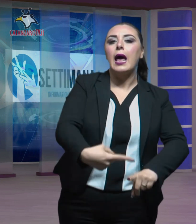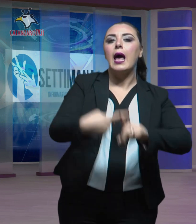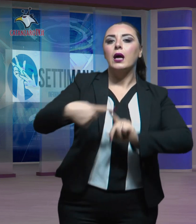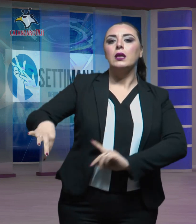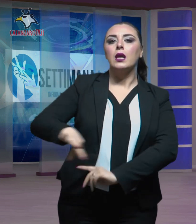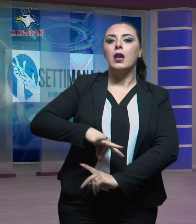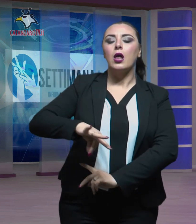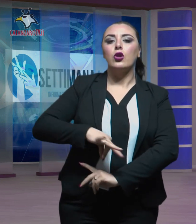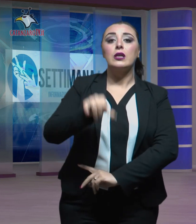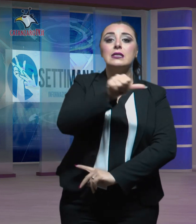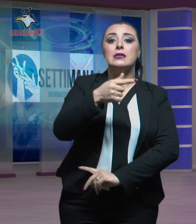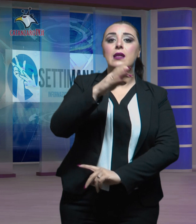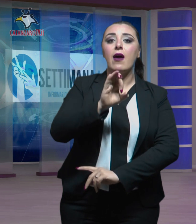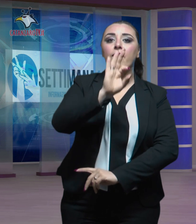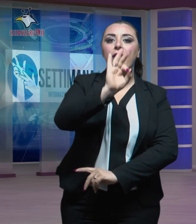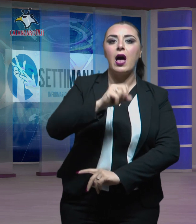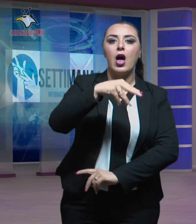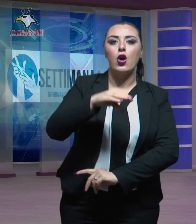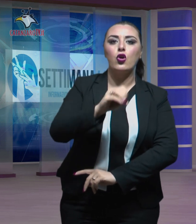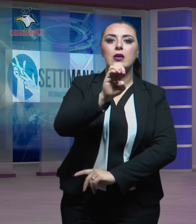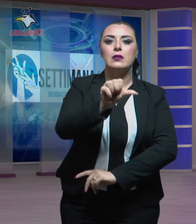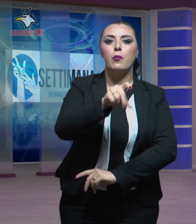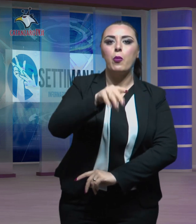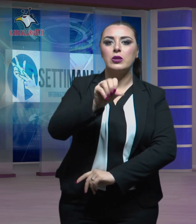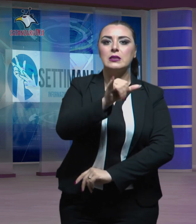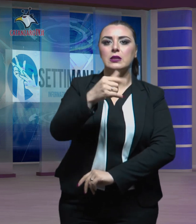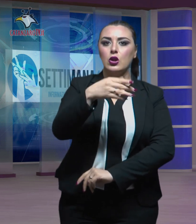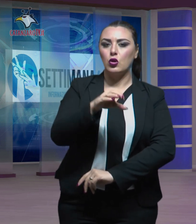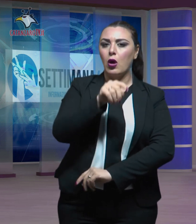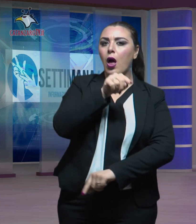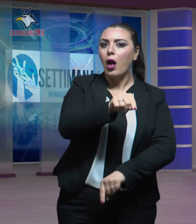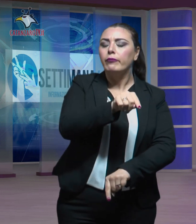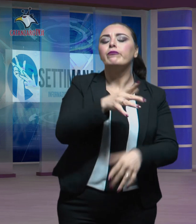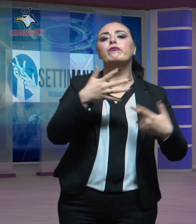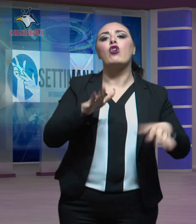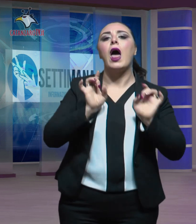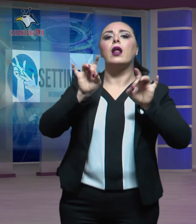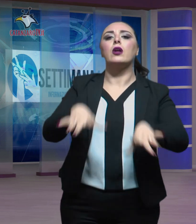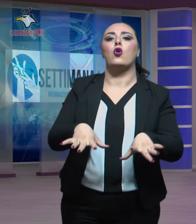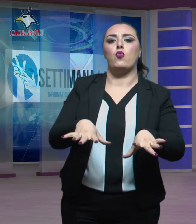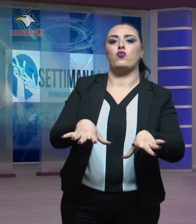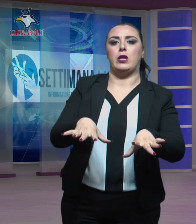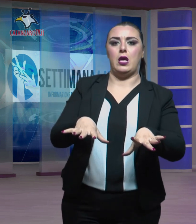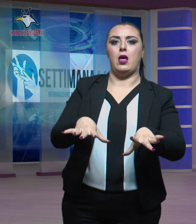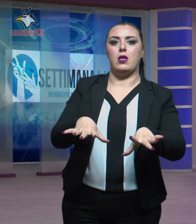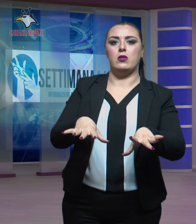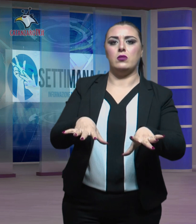senatore Stefano Esposito, che sembra però abbia già rinunciato.